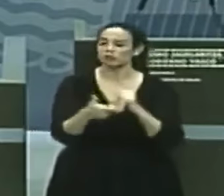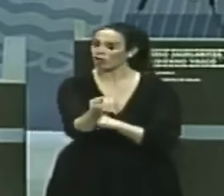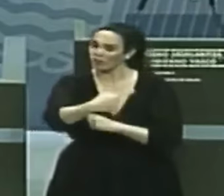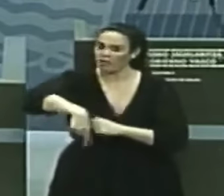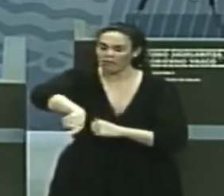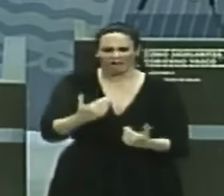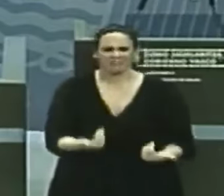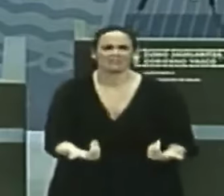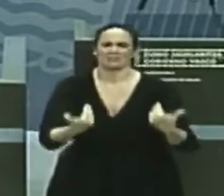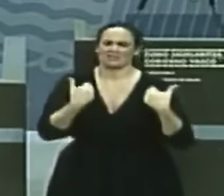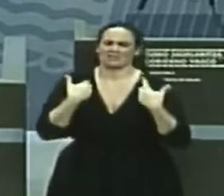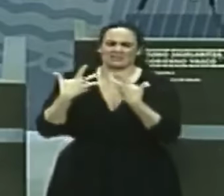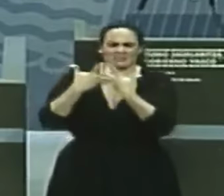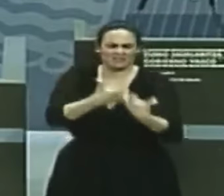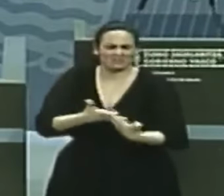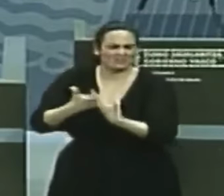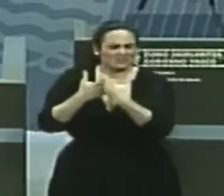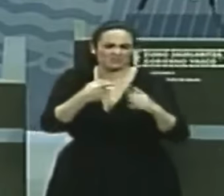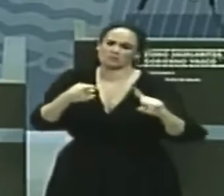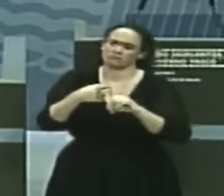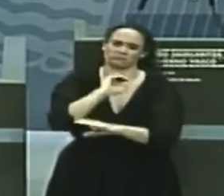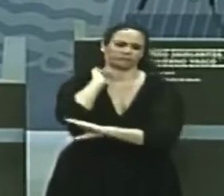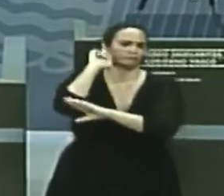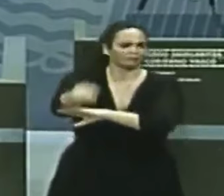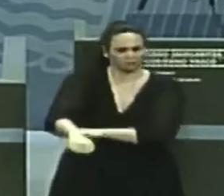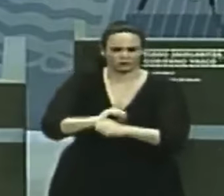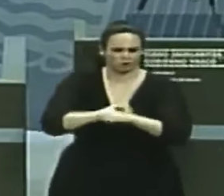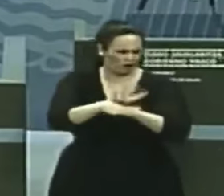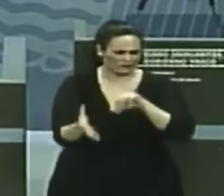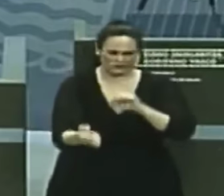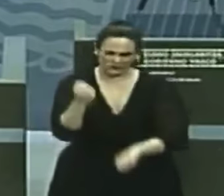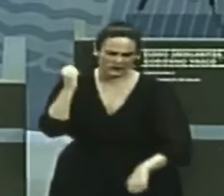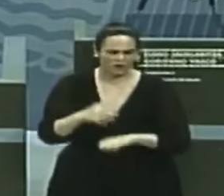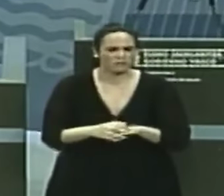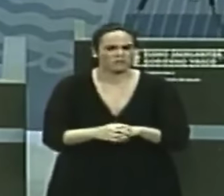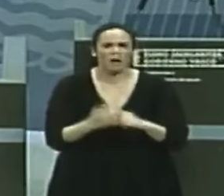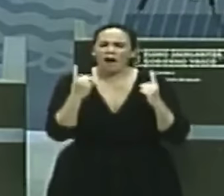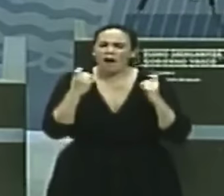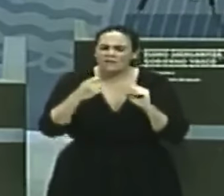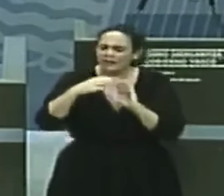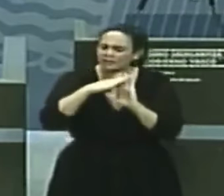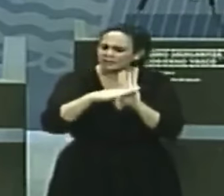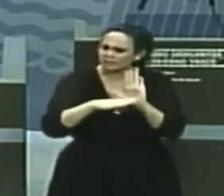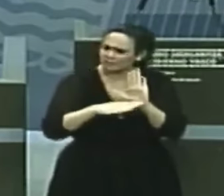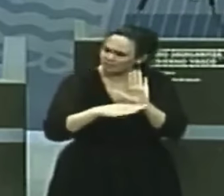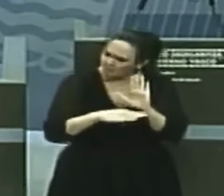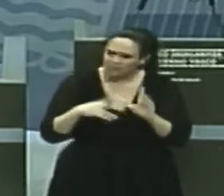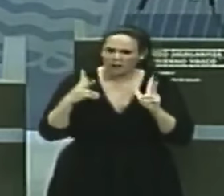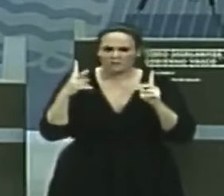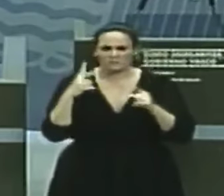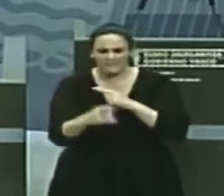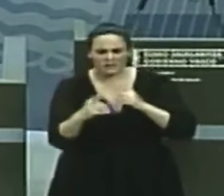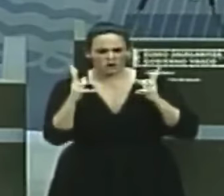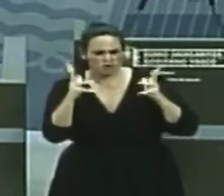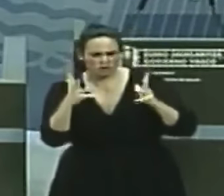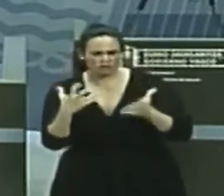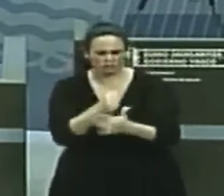borroka irá basteco s reta con jerry a veces prevención comen dios jarritos